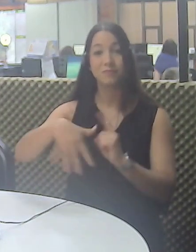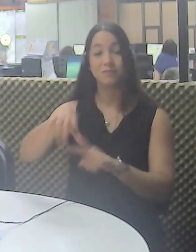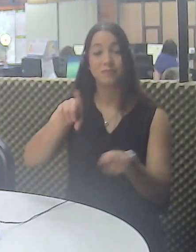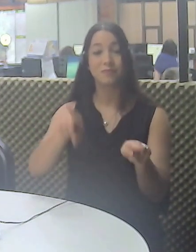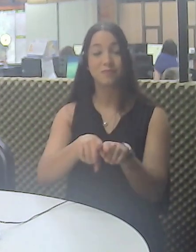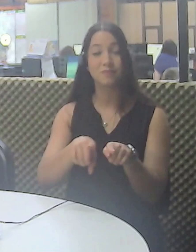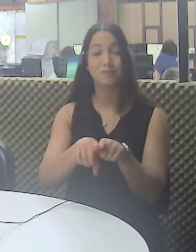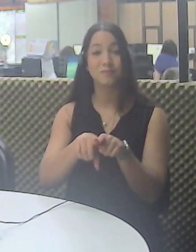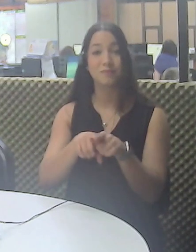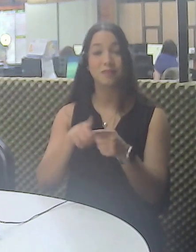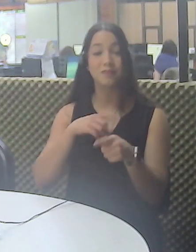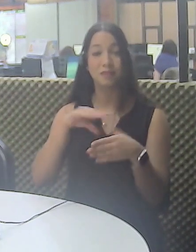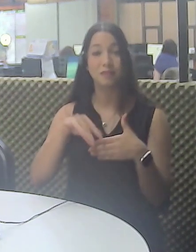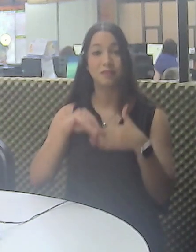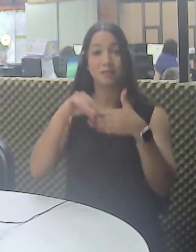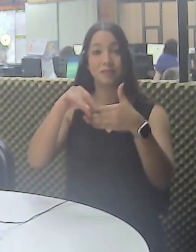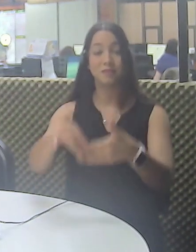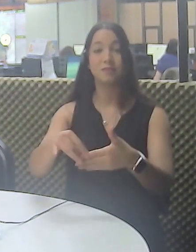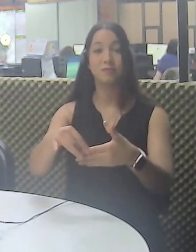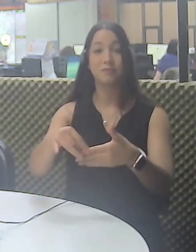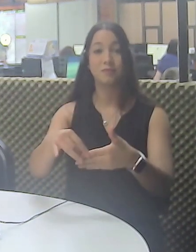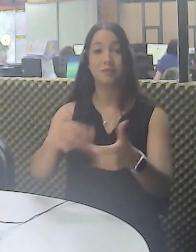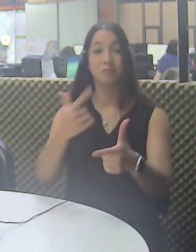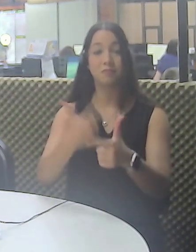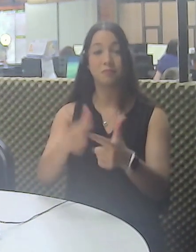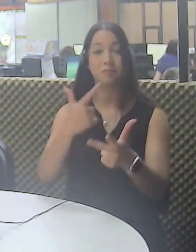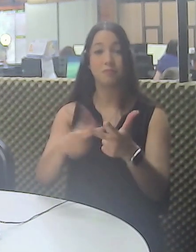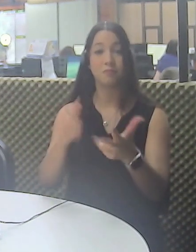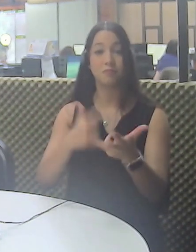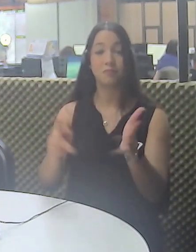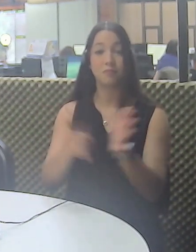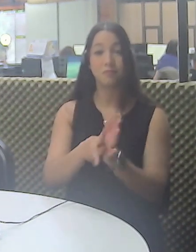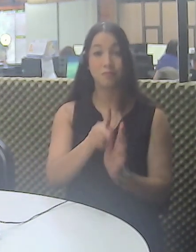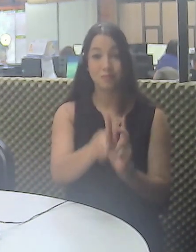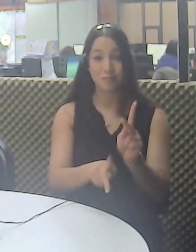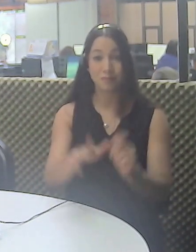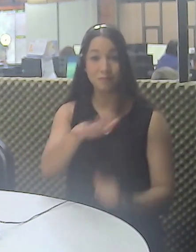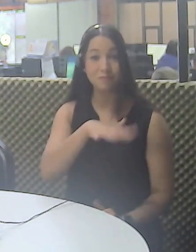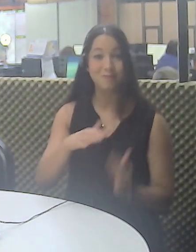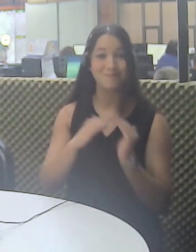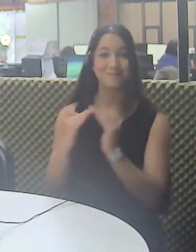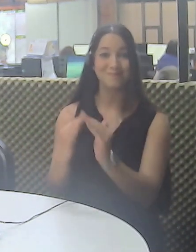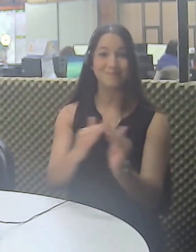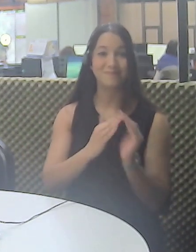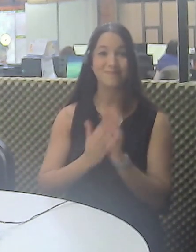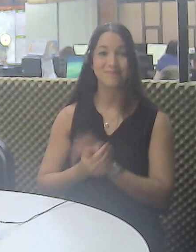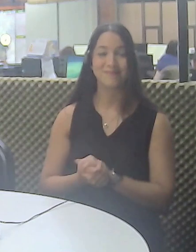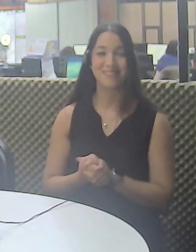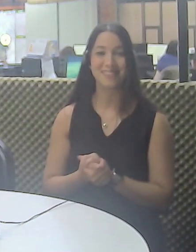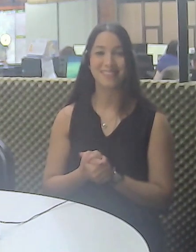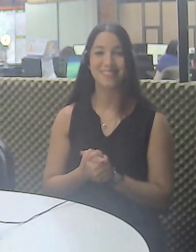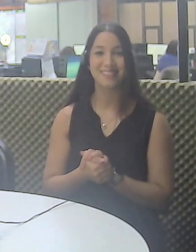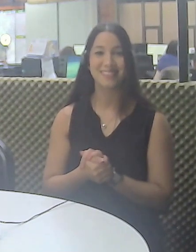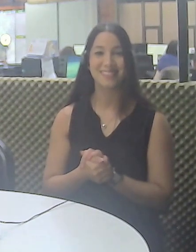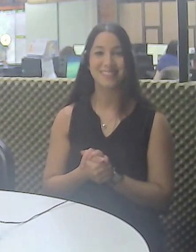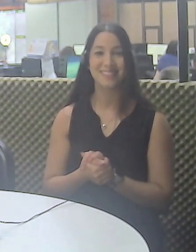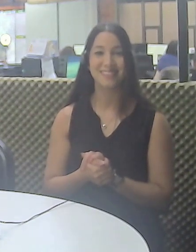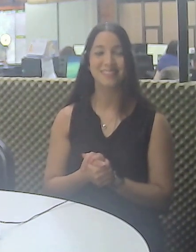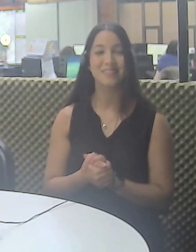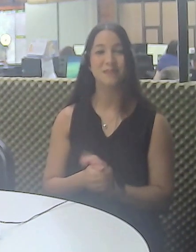Busão Social fornece encaminhamentos para solucionar demandas apresentadas pelos moradores.